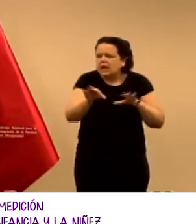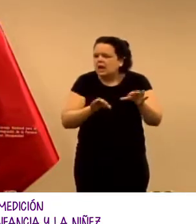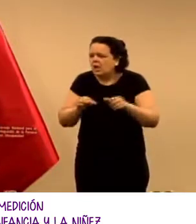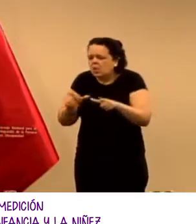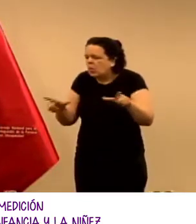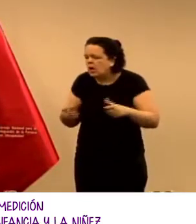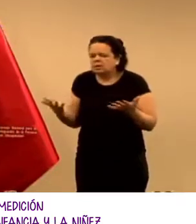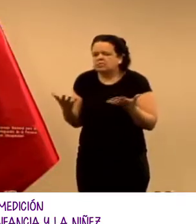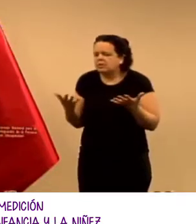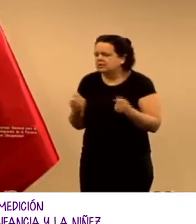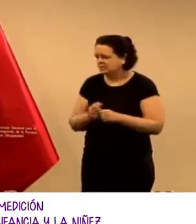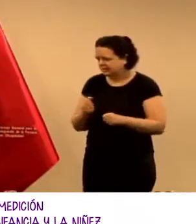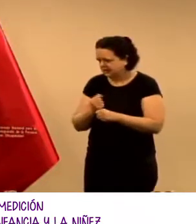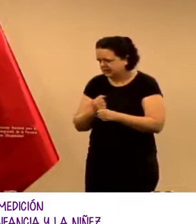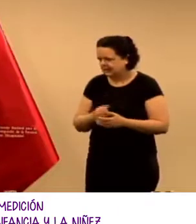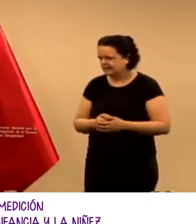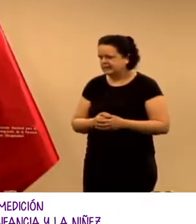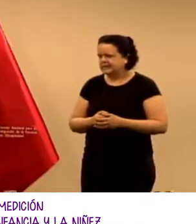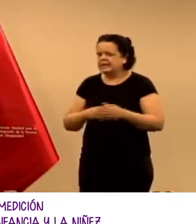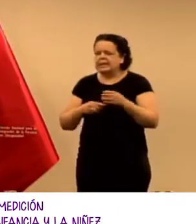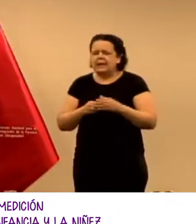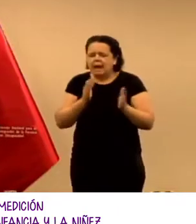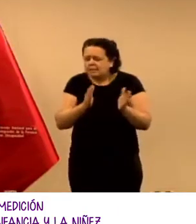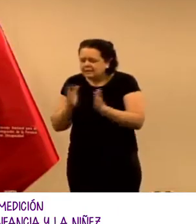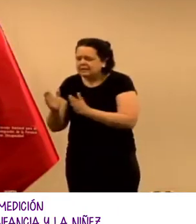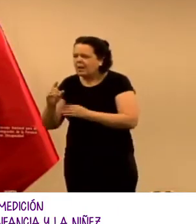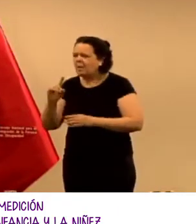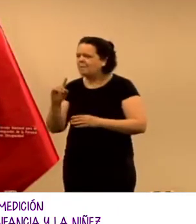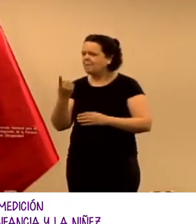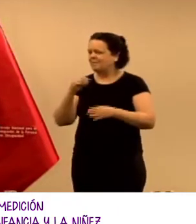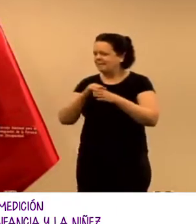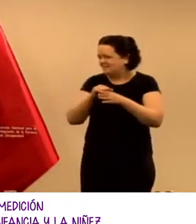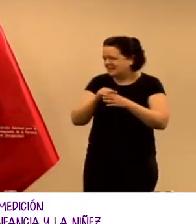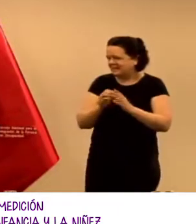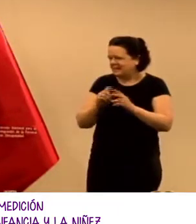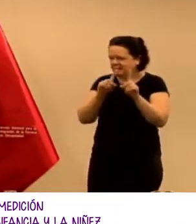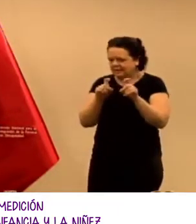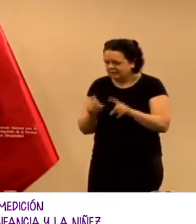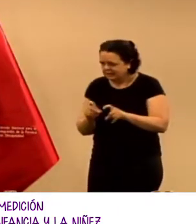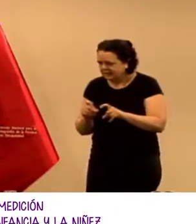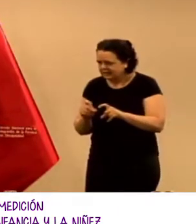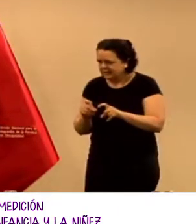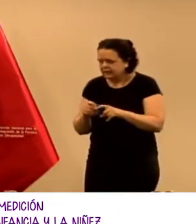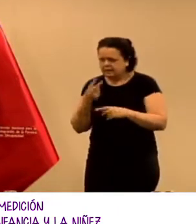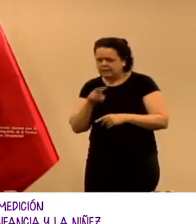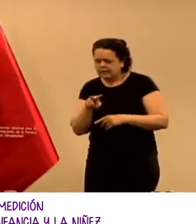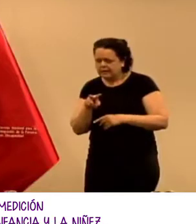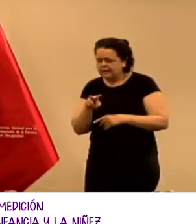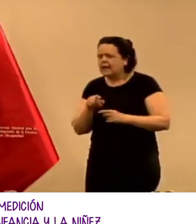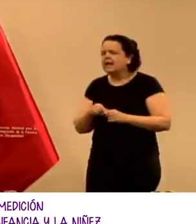del funcionamiento, desarrollar un primer borrador de pregunta, revisarlo y someterlo a pruebas